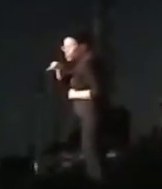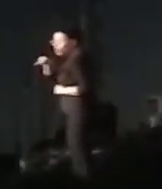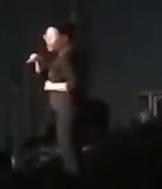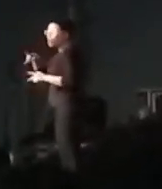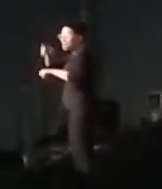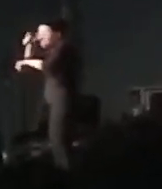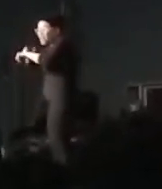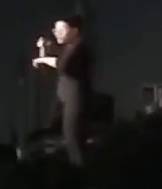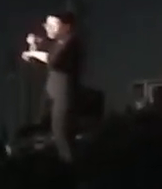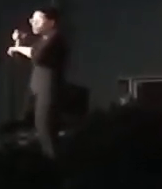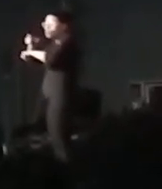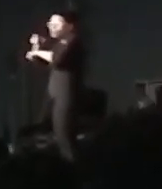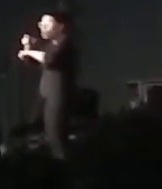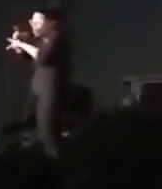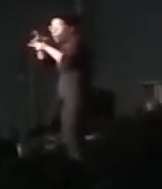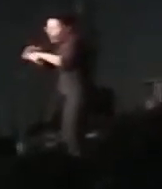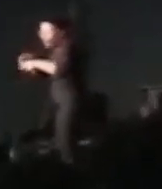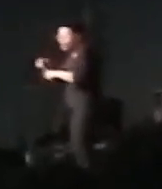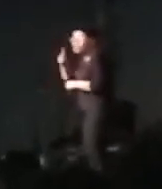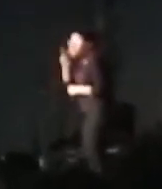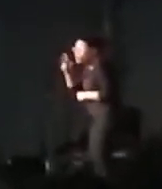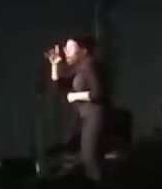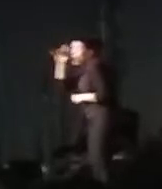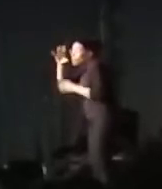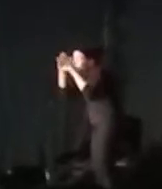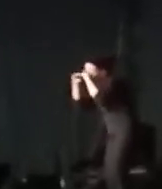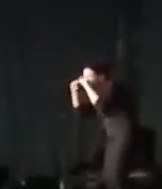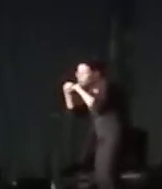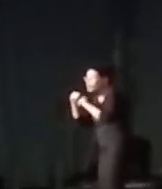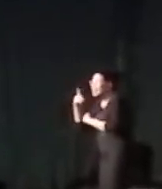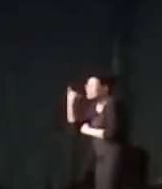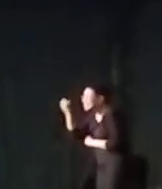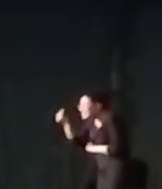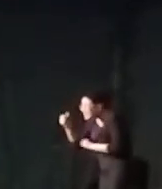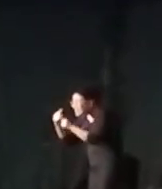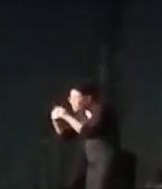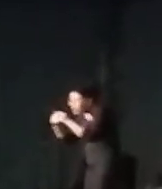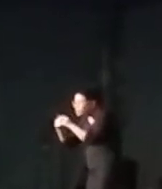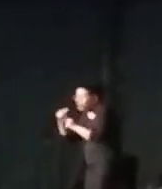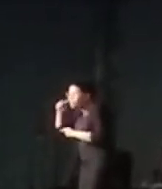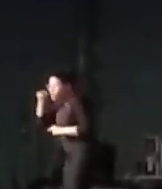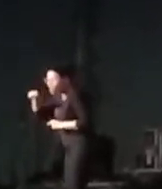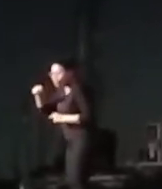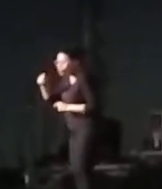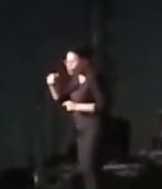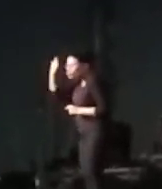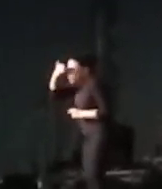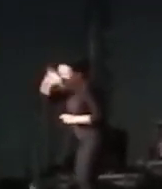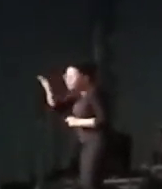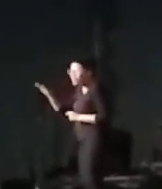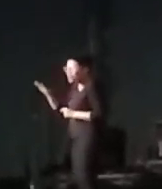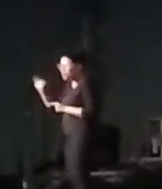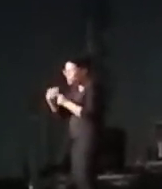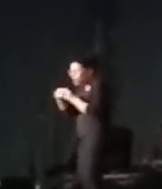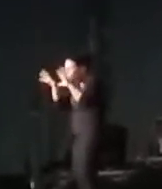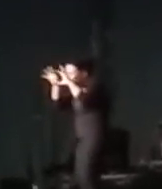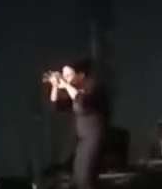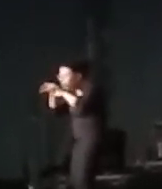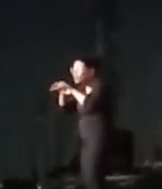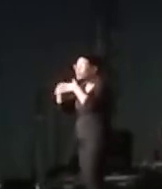na mesma hora, quero entender. Gente, eu aumento 16 vezes, você não vê nem que é homem. Você não vê nada. Então,